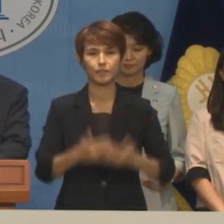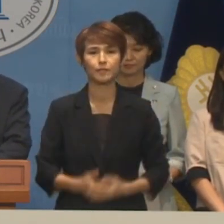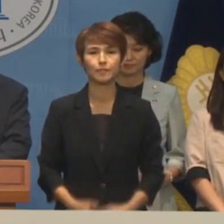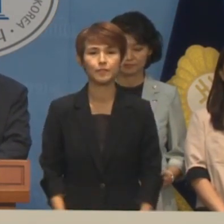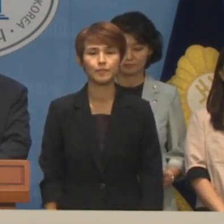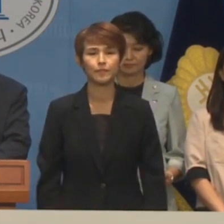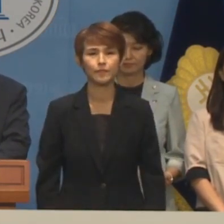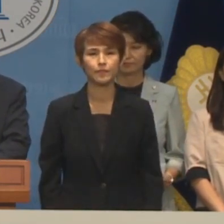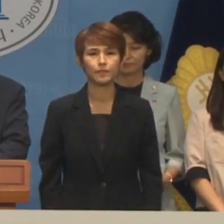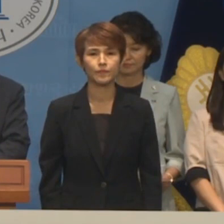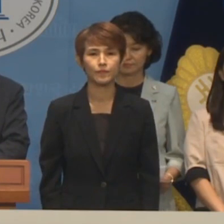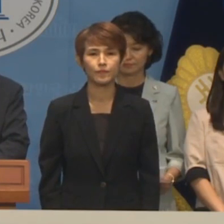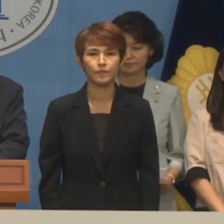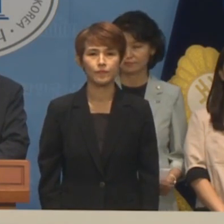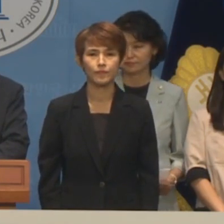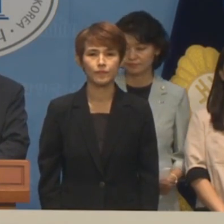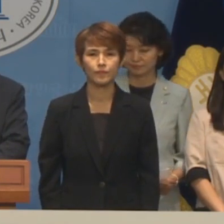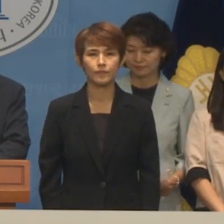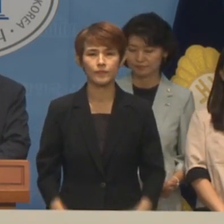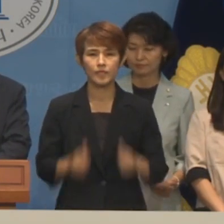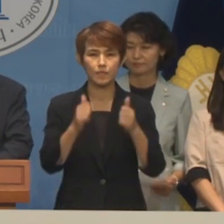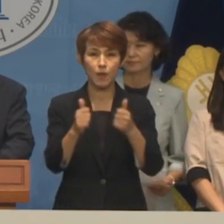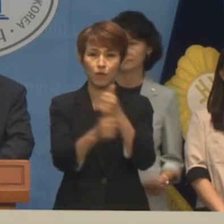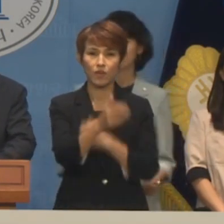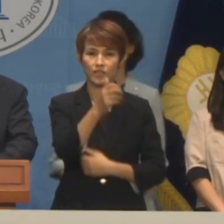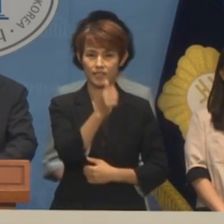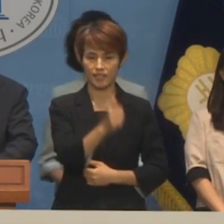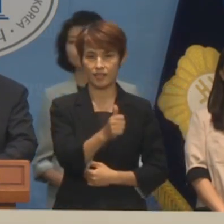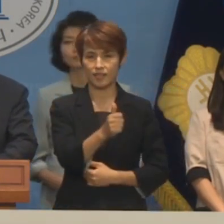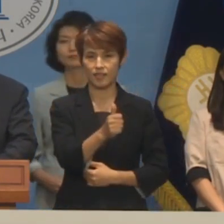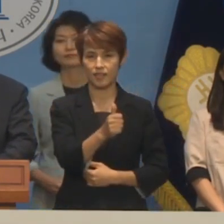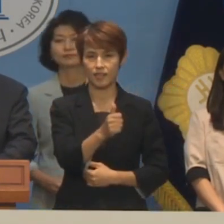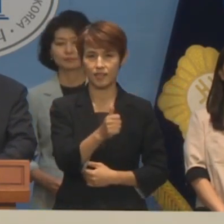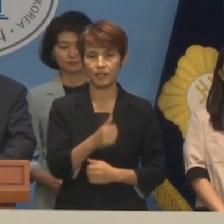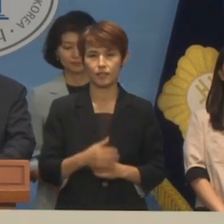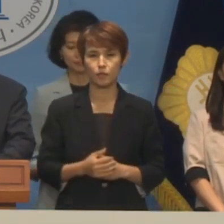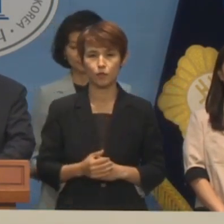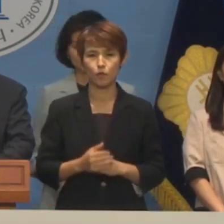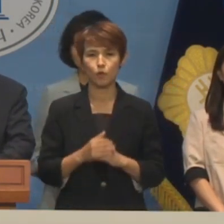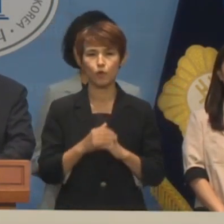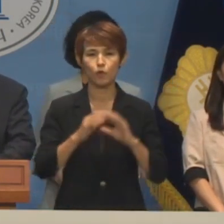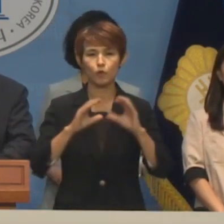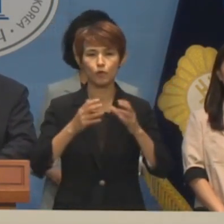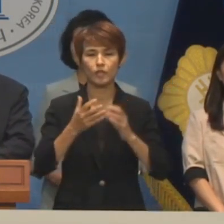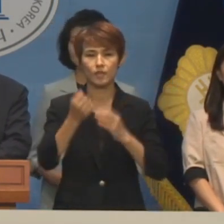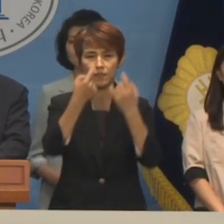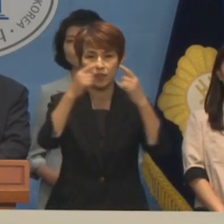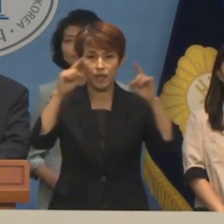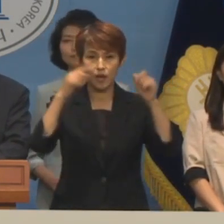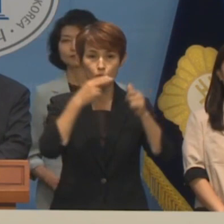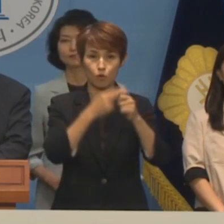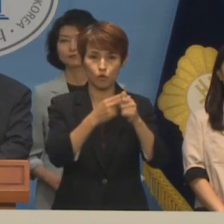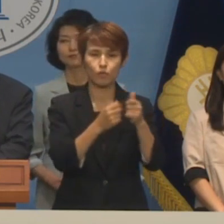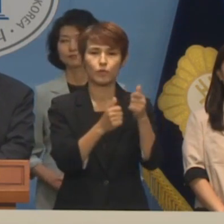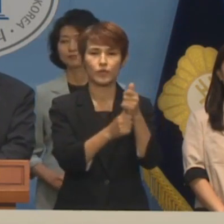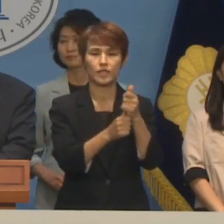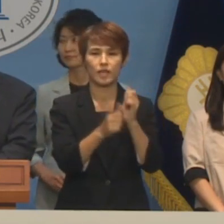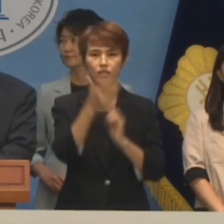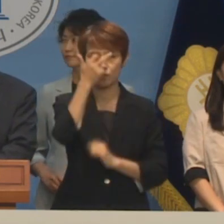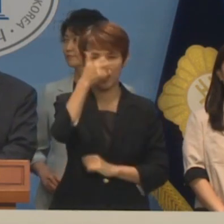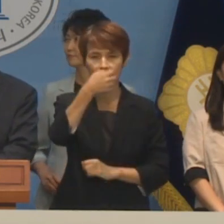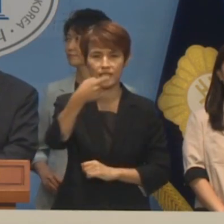먼저 교수연대회의 집행위원장을 맡고 있고 현재 국립대 교수노조 수석부위원장을 맡고 있는